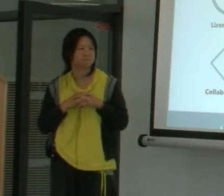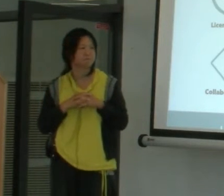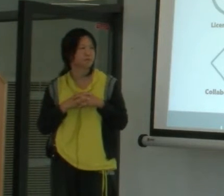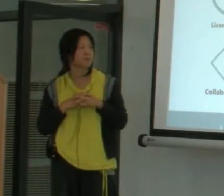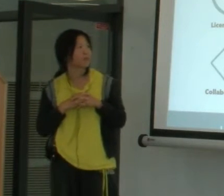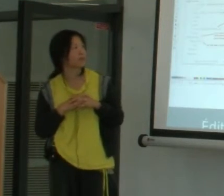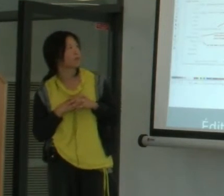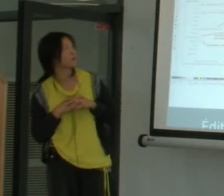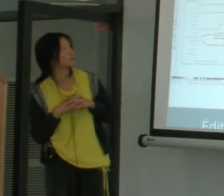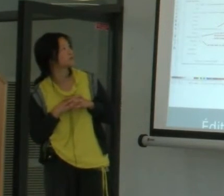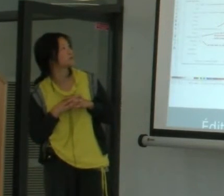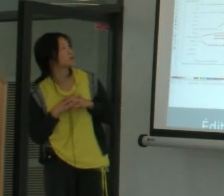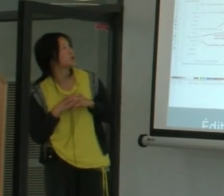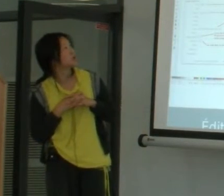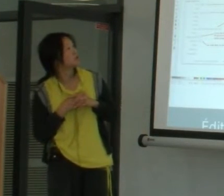contrastes.